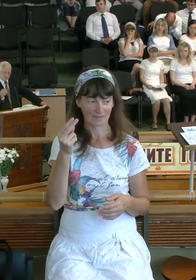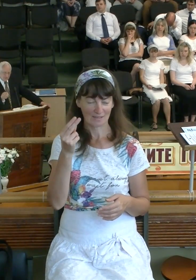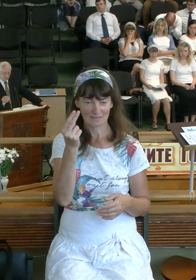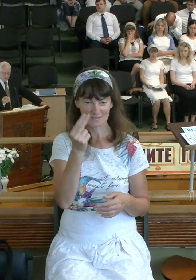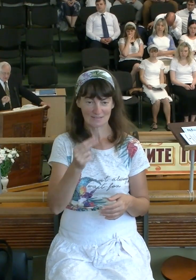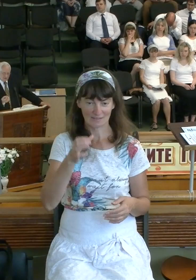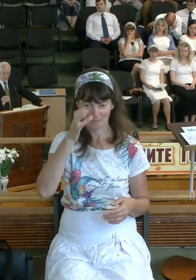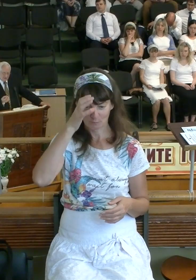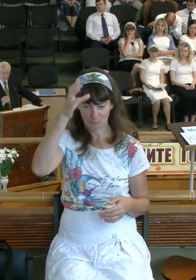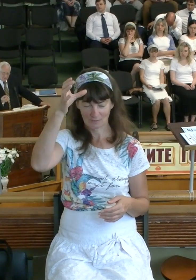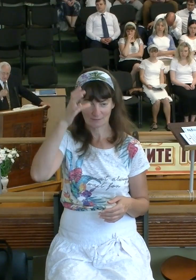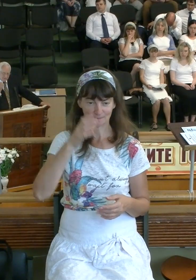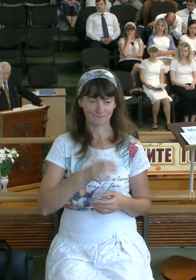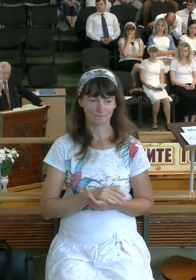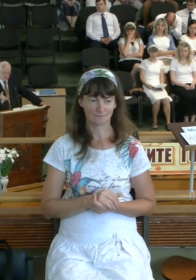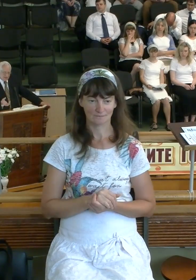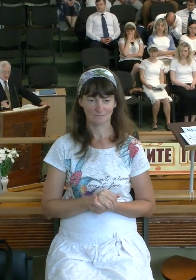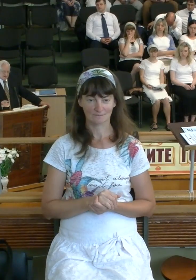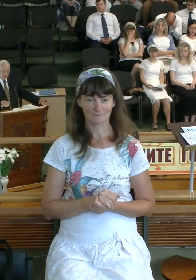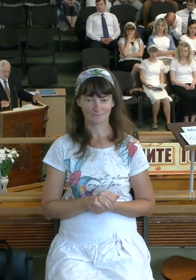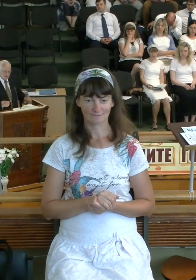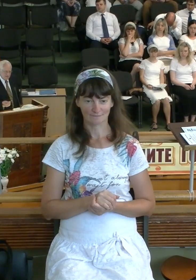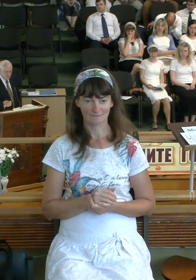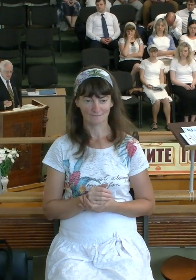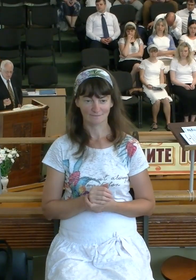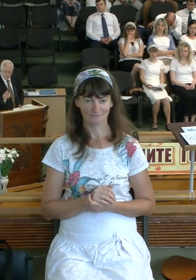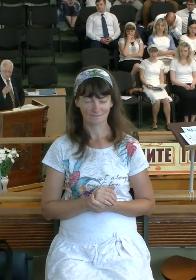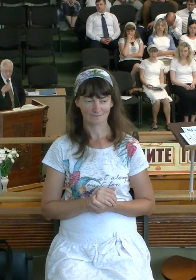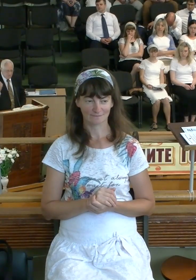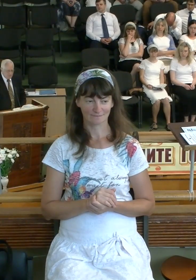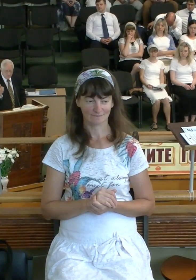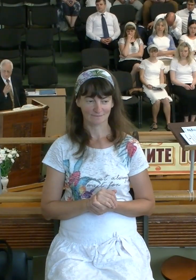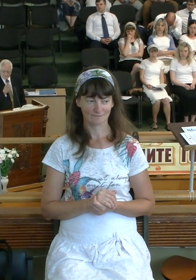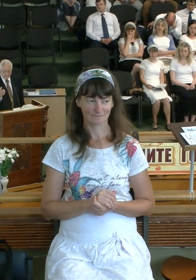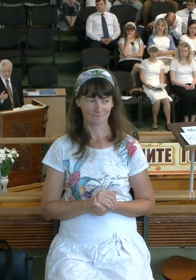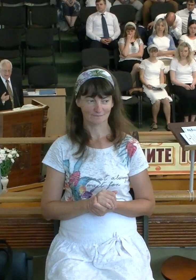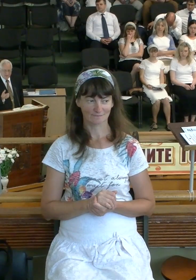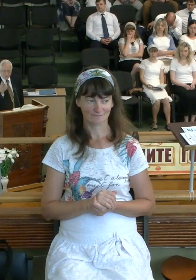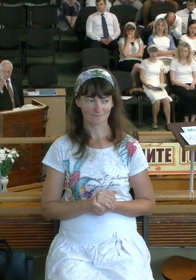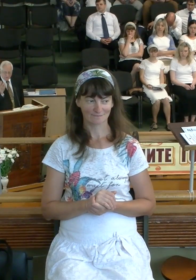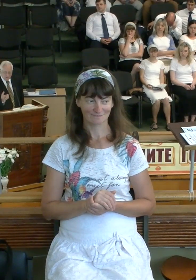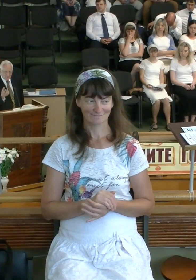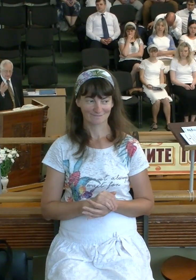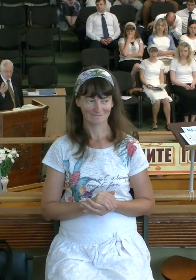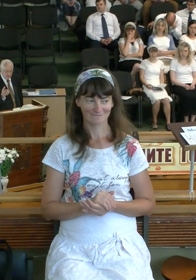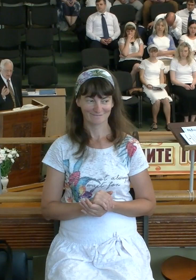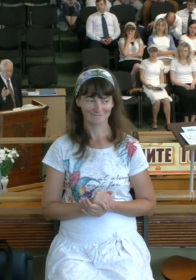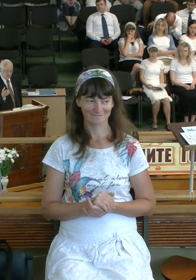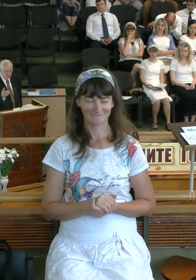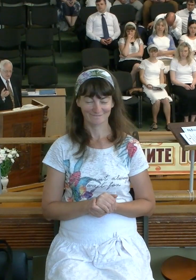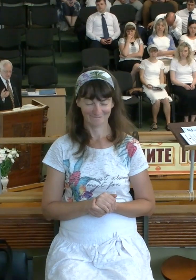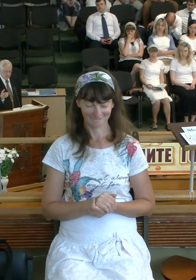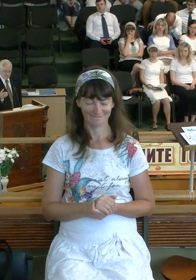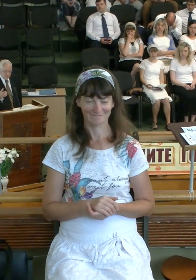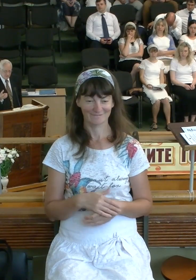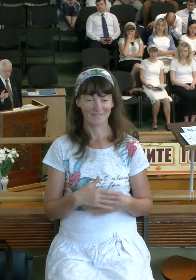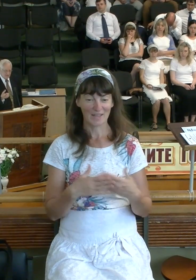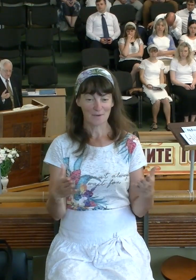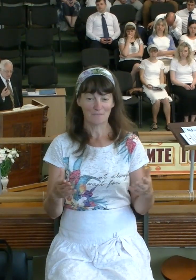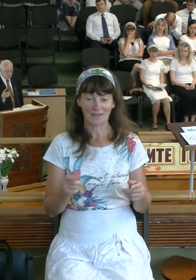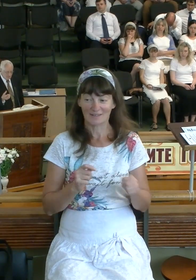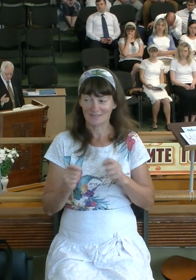своими чувствами, над плотскими желаниями. В любой сфере – это контроль себя, братья и